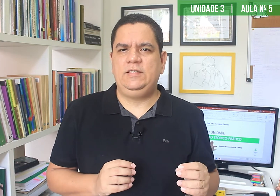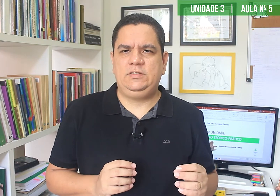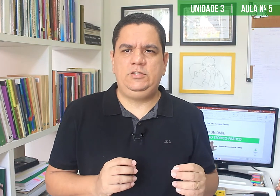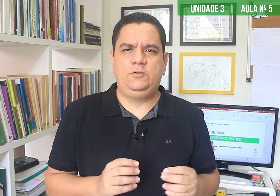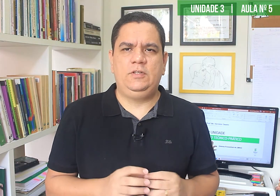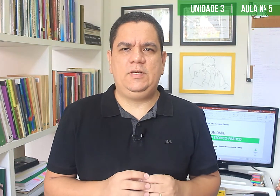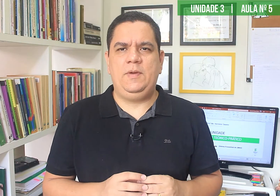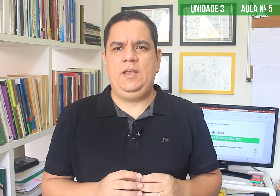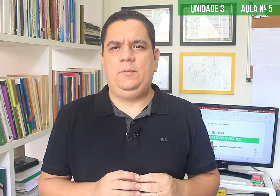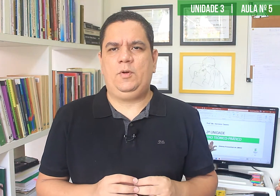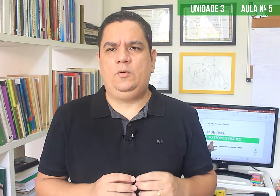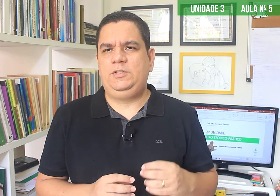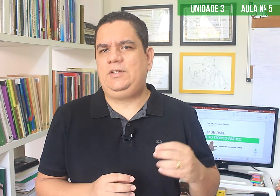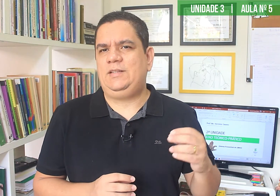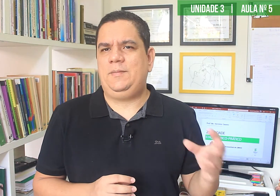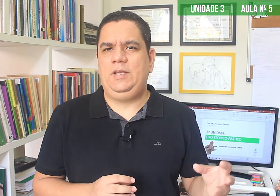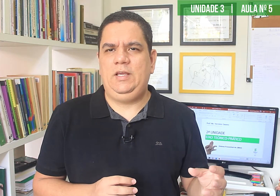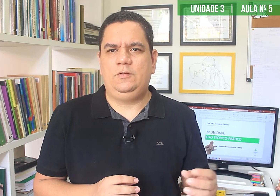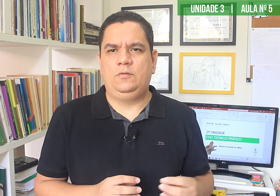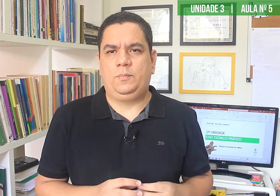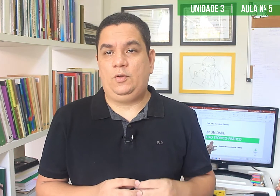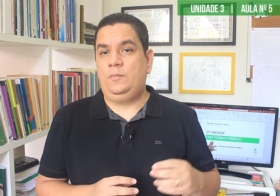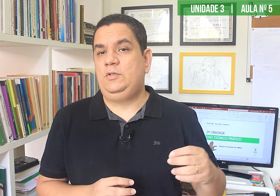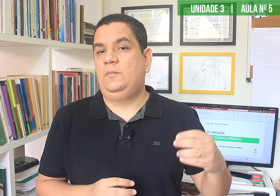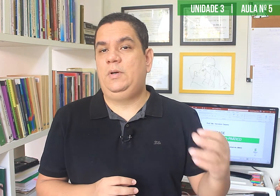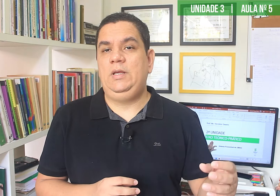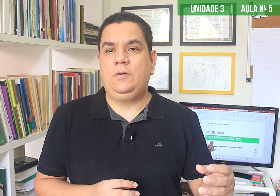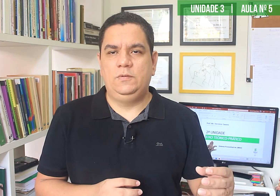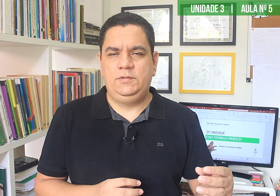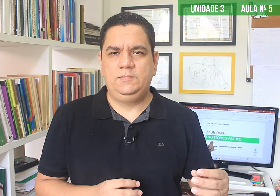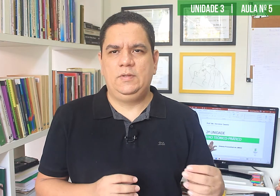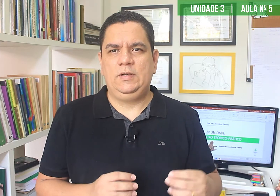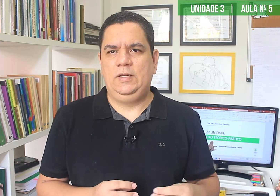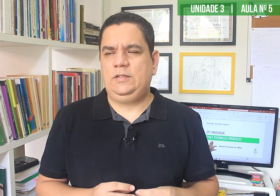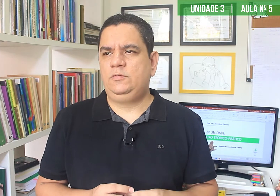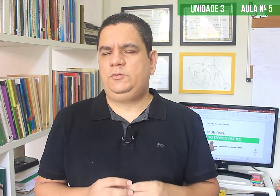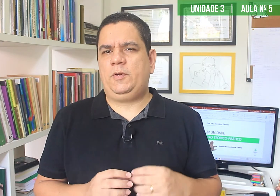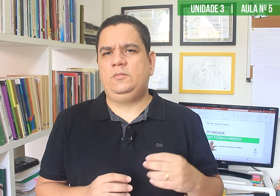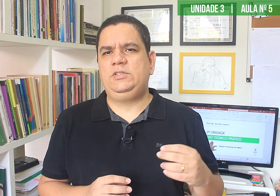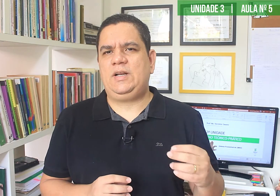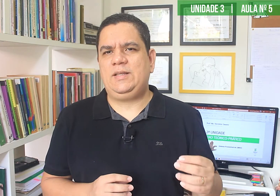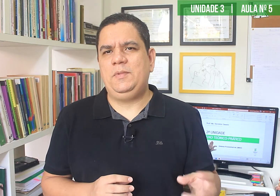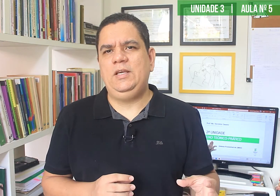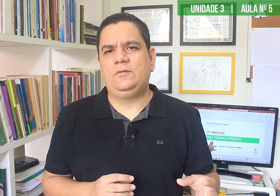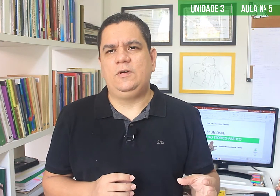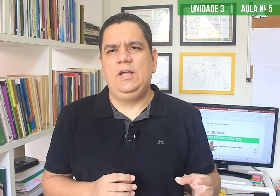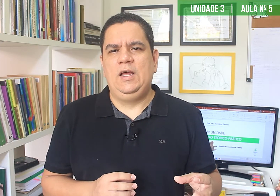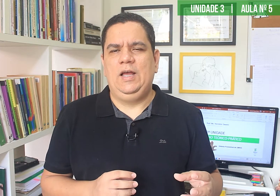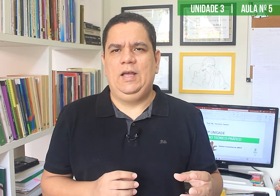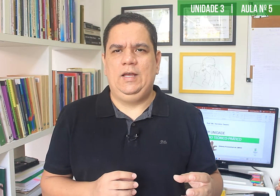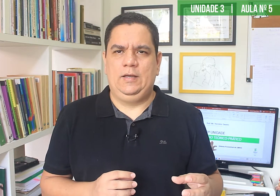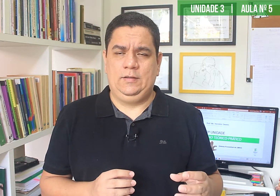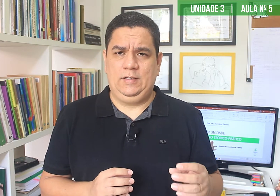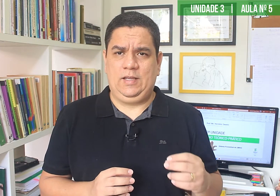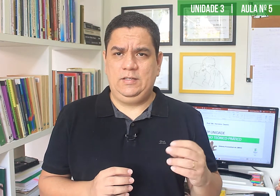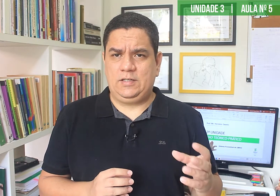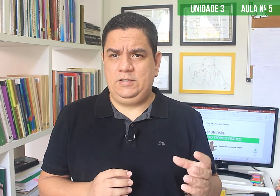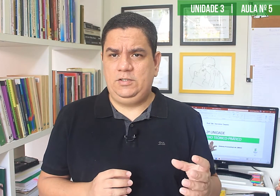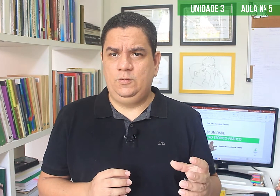gente estuda também pronomes de tratamento, pronomes oblíquos, né? Então os pronomes de tratamento, aqueles que a gente